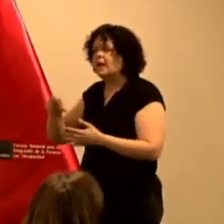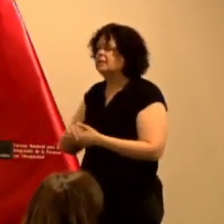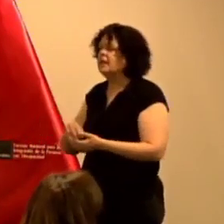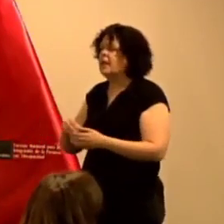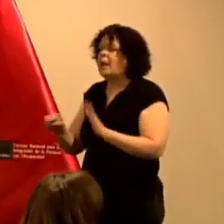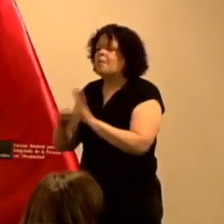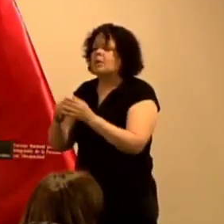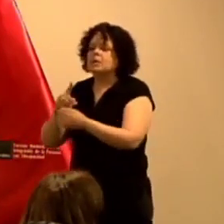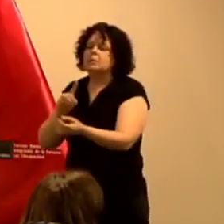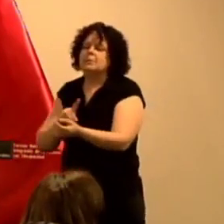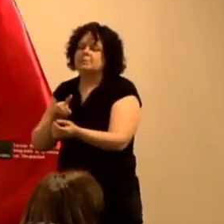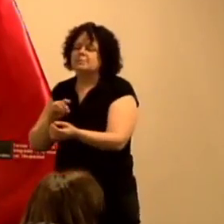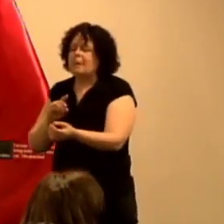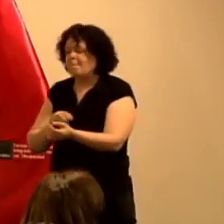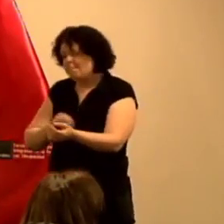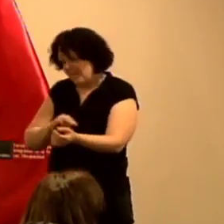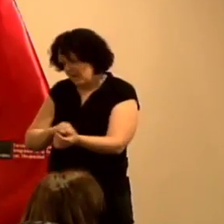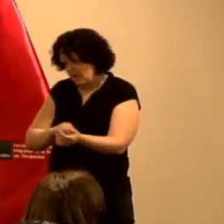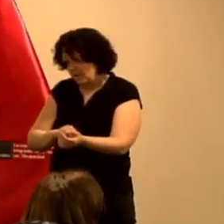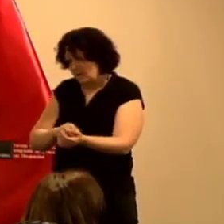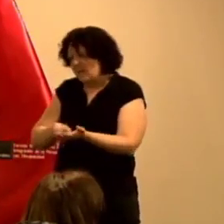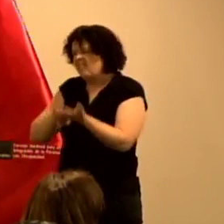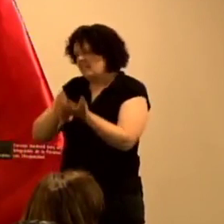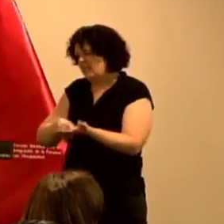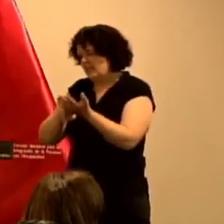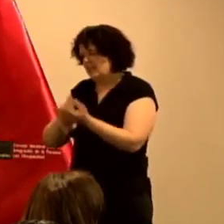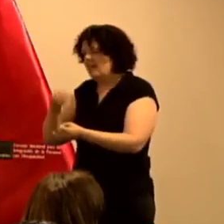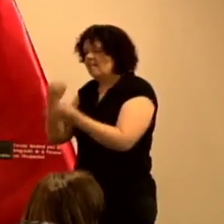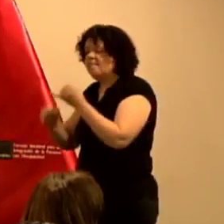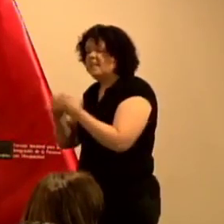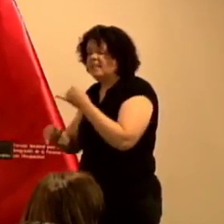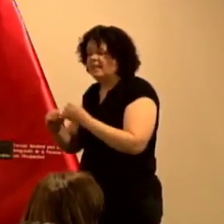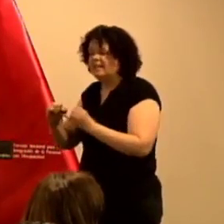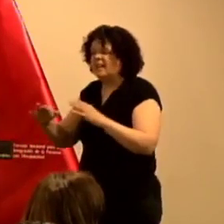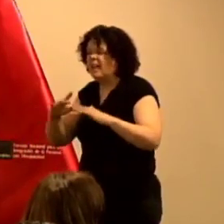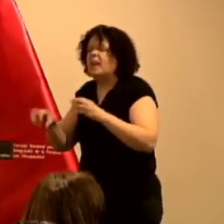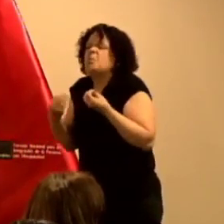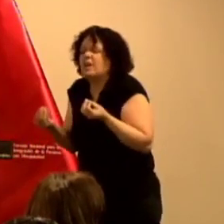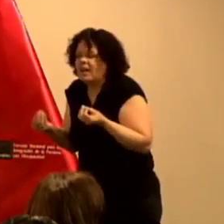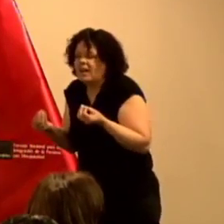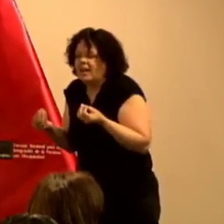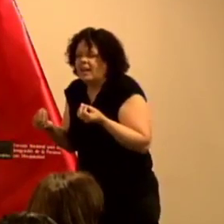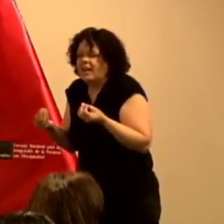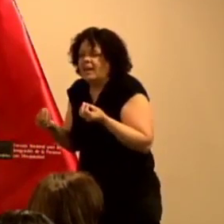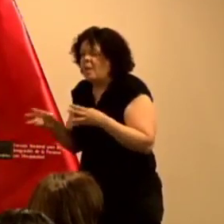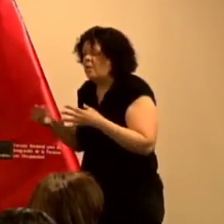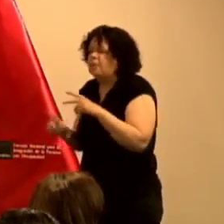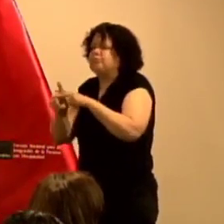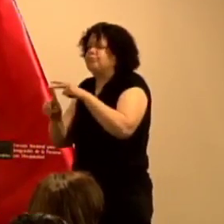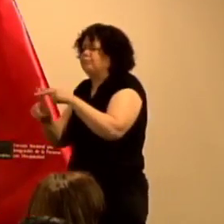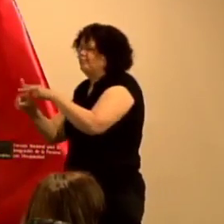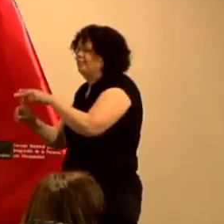rehabilitador. ¿Y por qué aparece este modelo justamente al final de la guerra, de la Segunda Guerra Mundial? Porque aparecieron